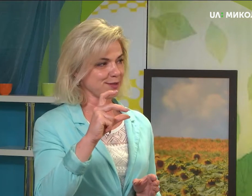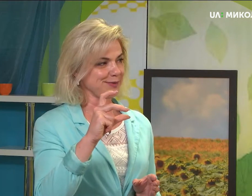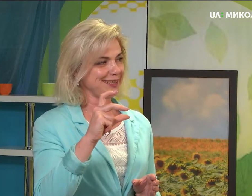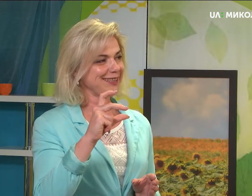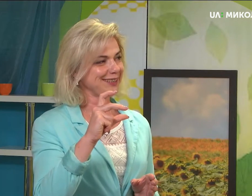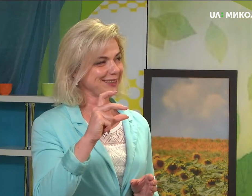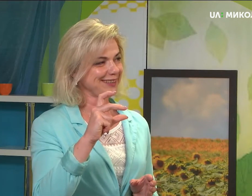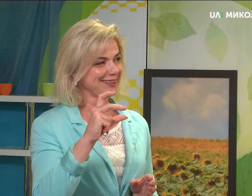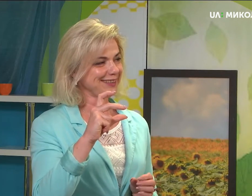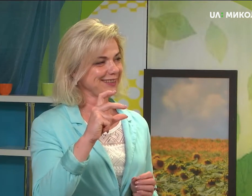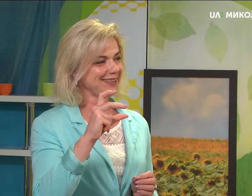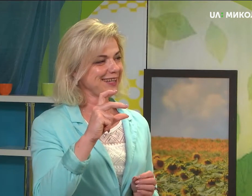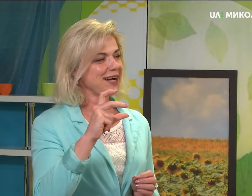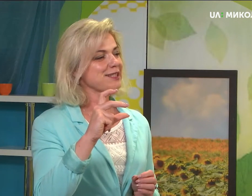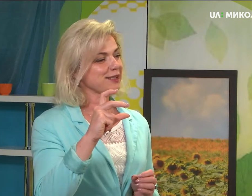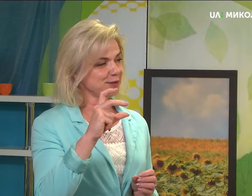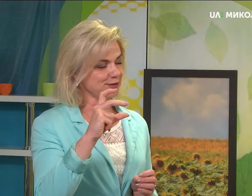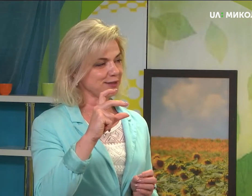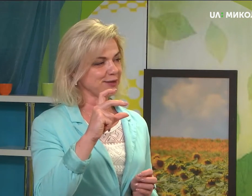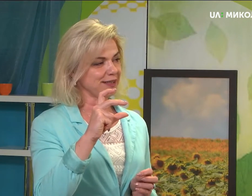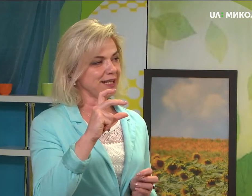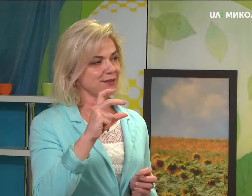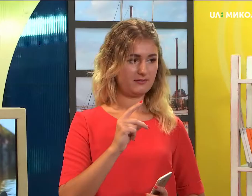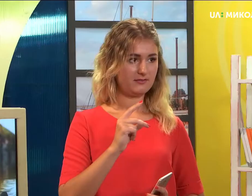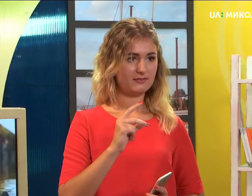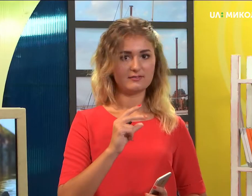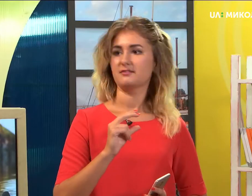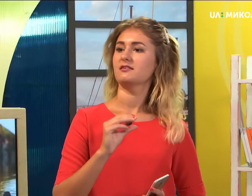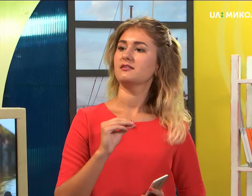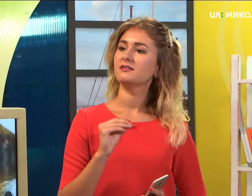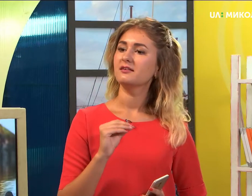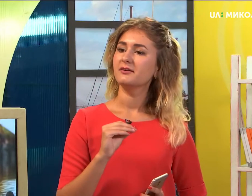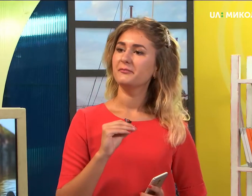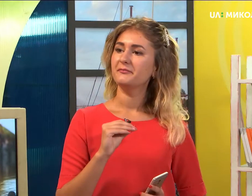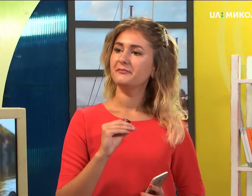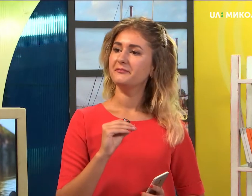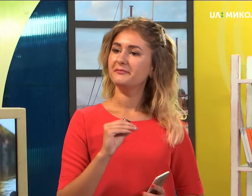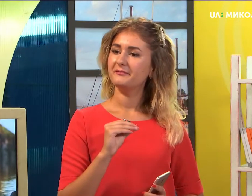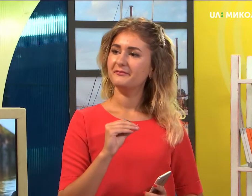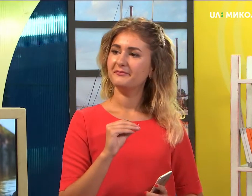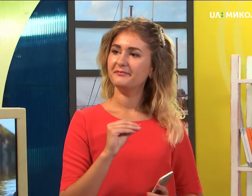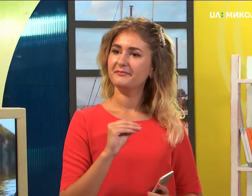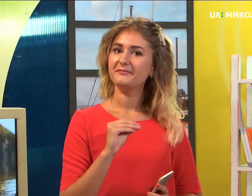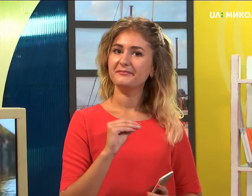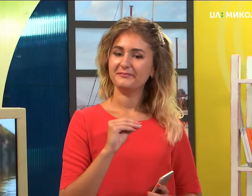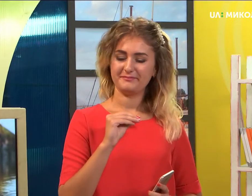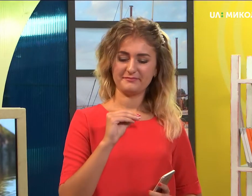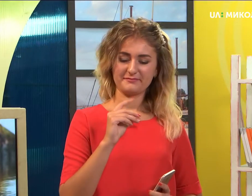З літерою Є так трошки складнувато, але… Складнувато, так. Ну, треба працювати, і, щоб вправи робити з пальцями,